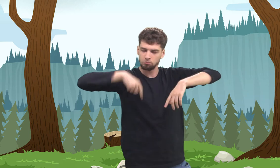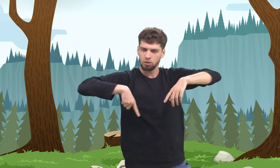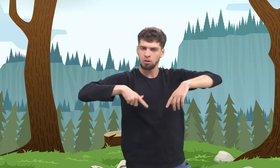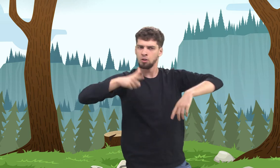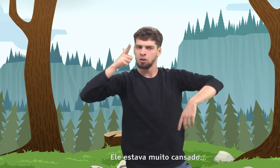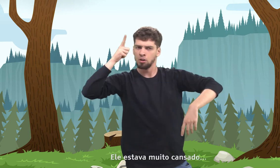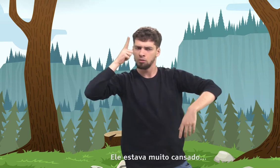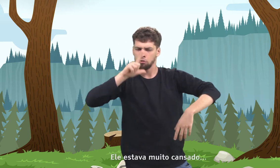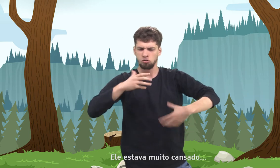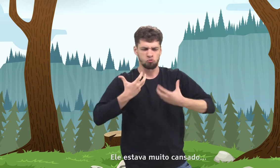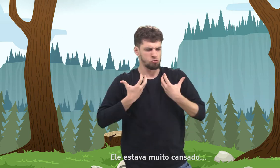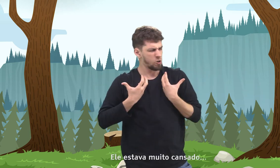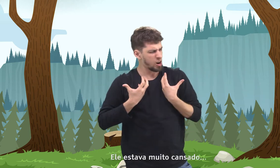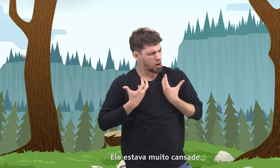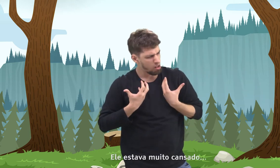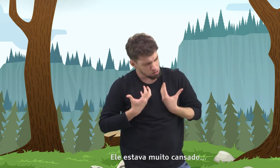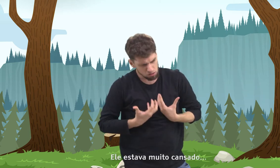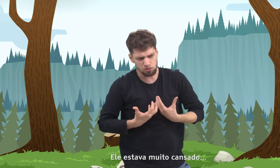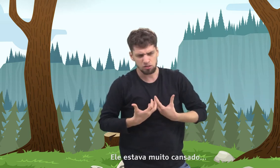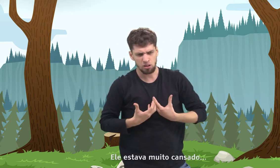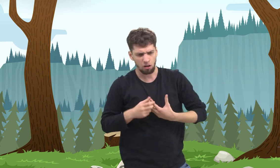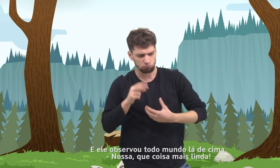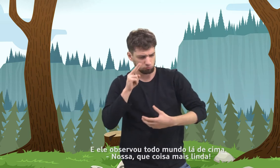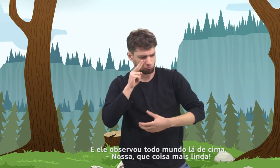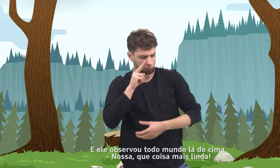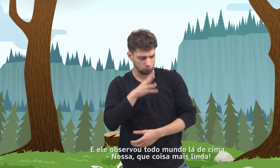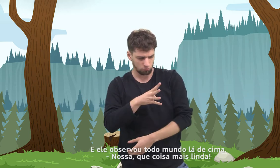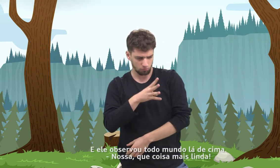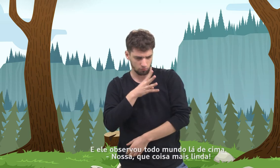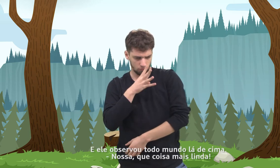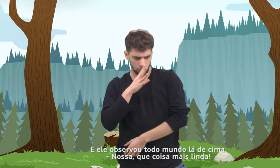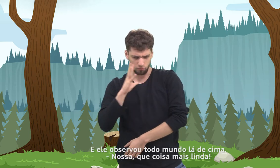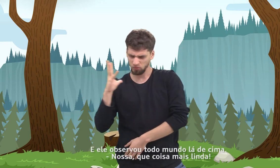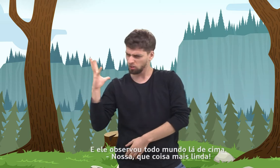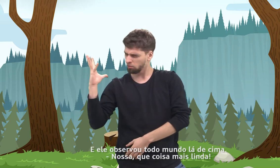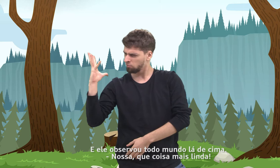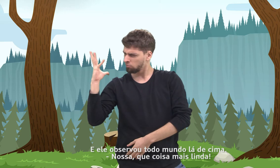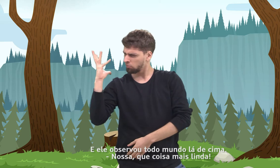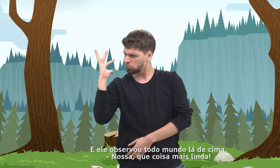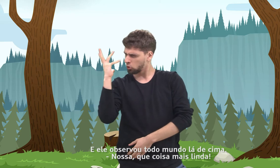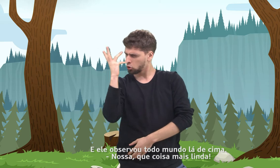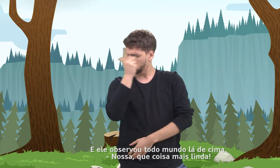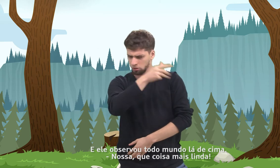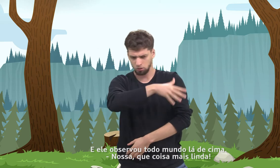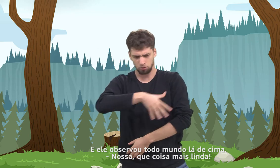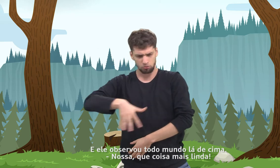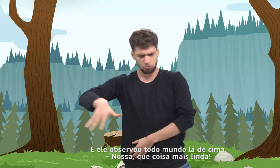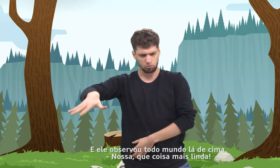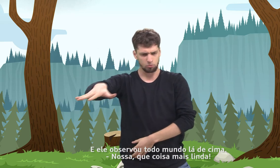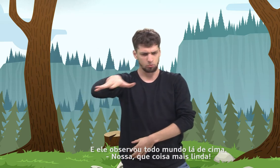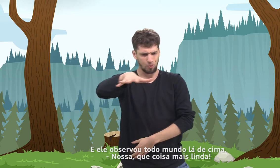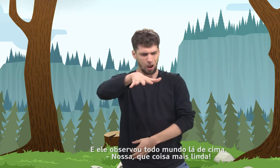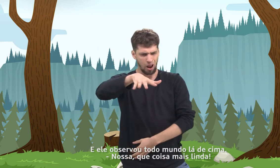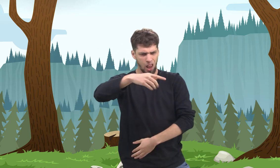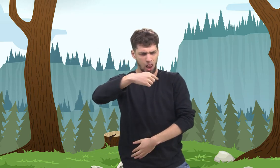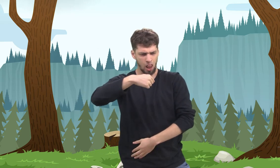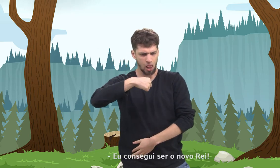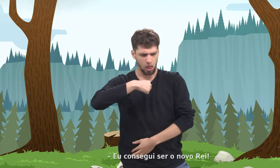ele estava muito cansado e ele observou todo mundo lá de cima em nossa que coisa mais linda eu